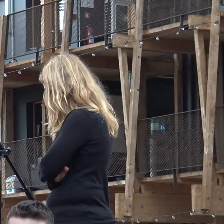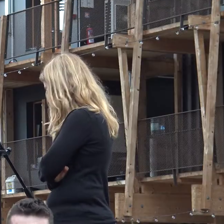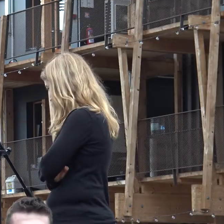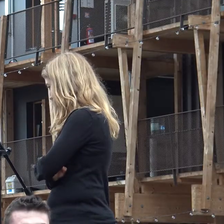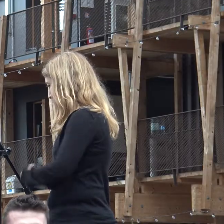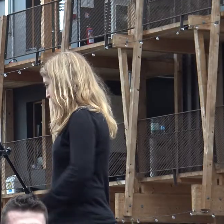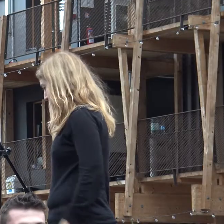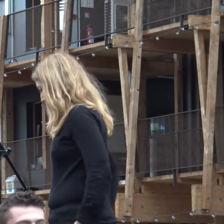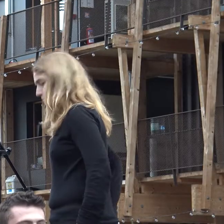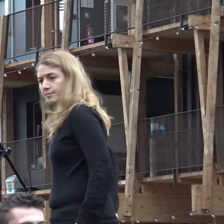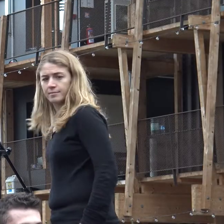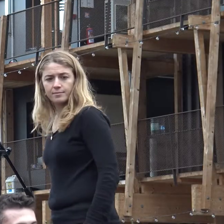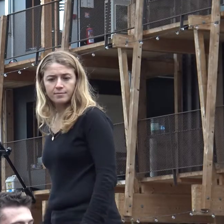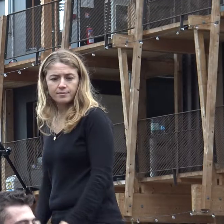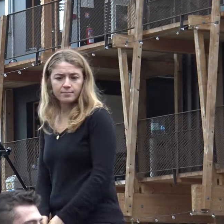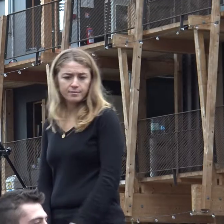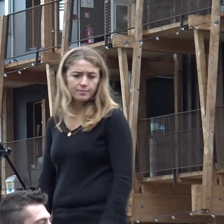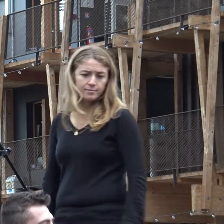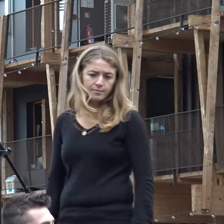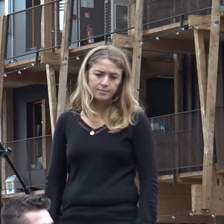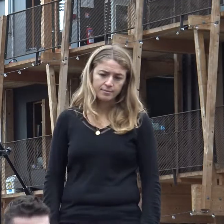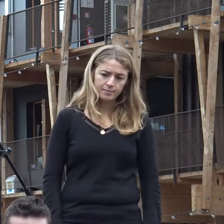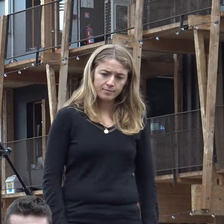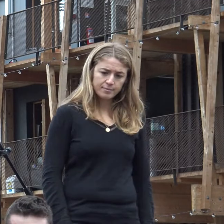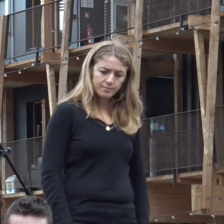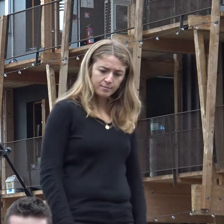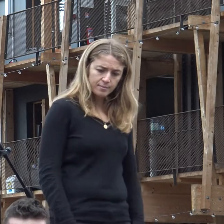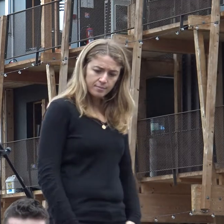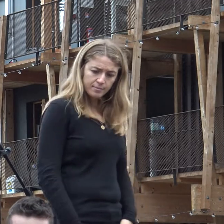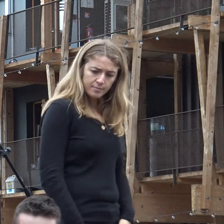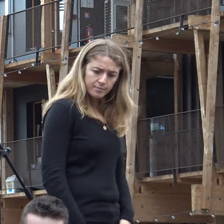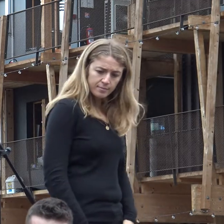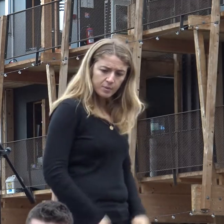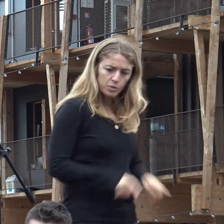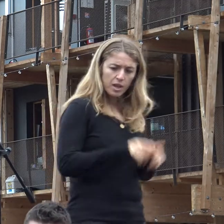Ouais. J'ai pris des paroles par rapport à Bure, qui est aussi un gros projet inutile et imposé.